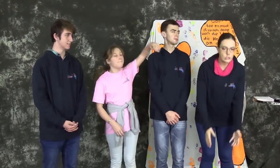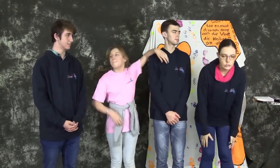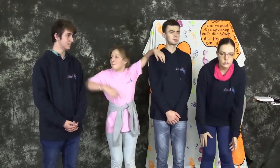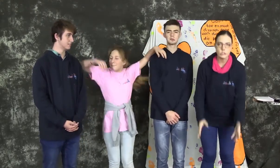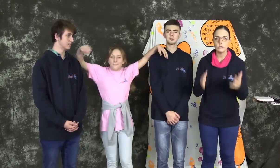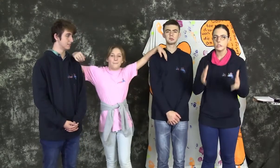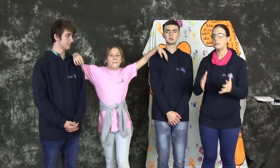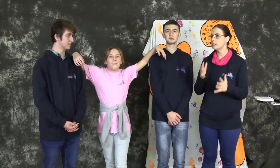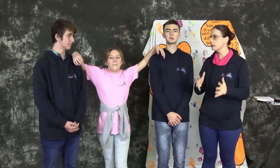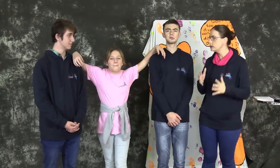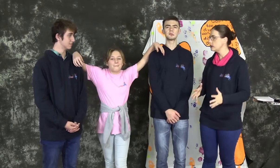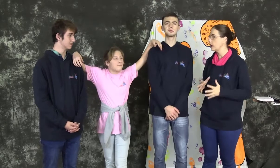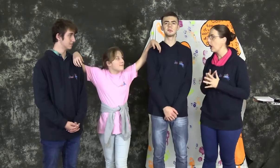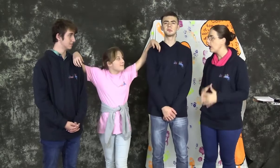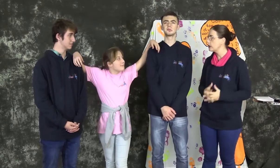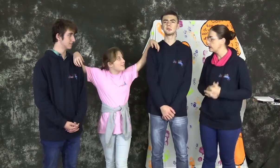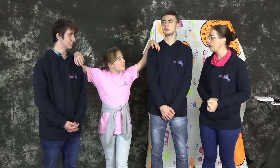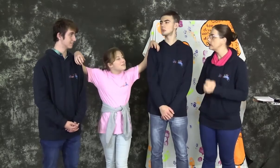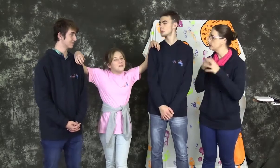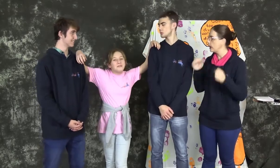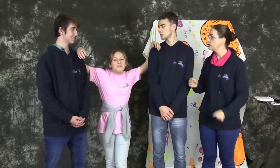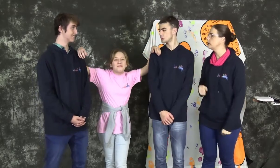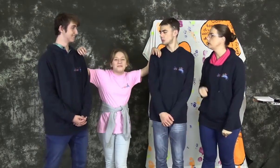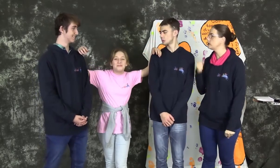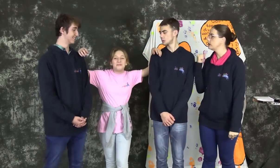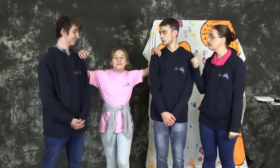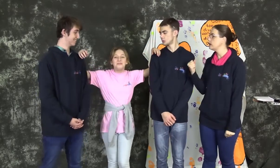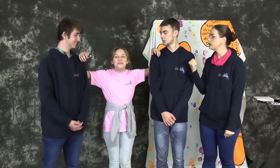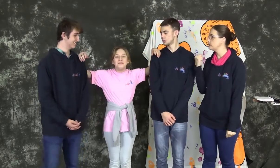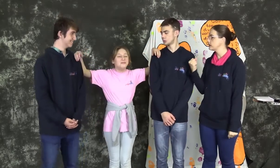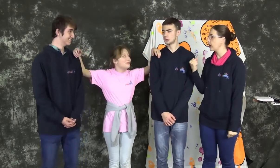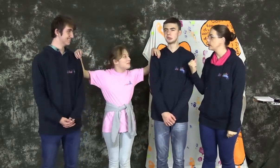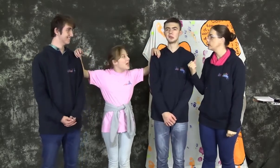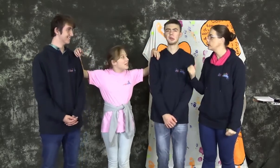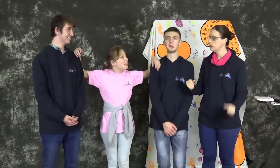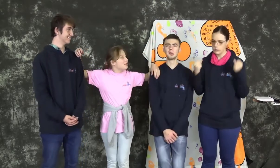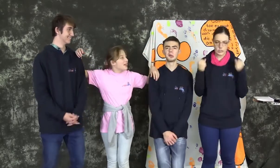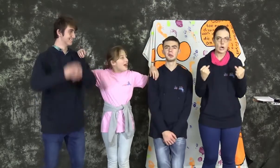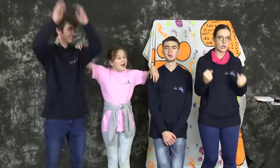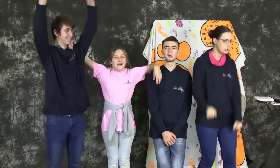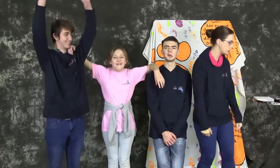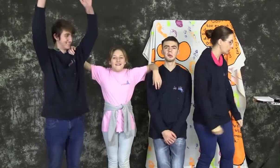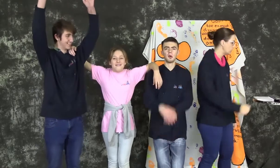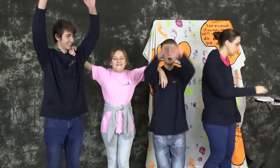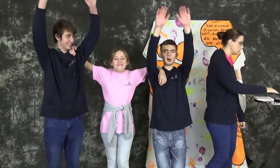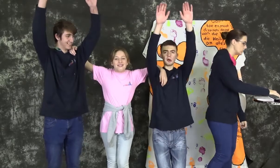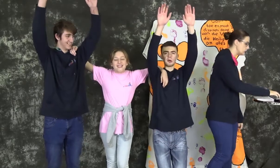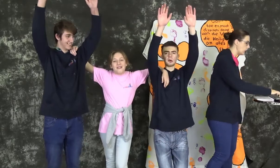ons moet elke dag onthou. Dus is nie dat ons beskerm. Ja, oké.